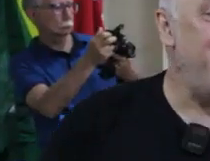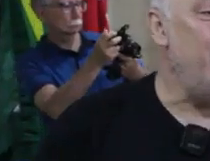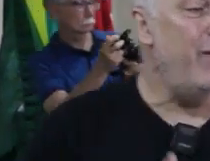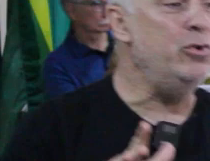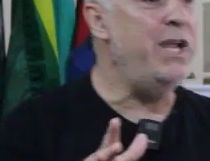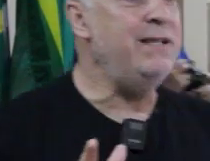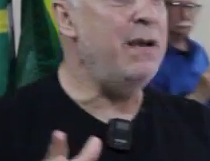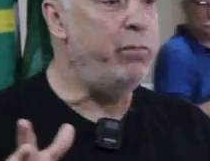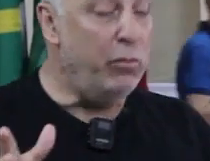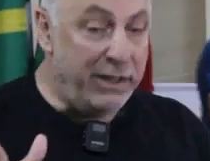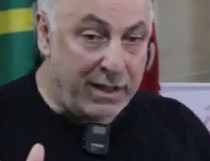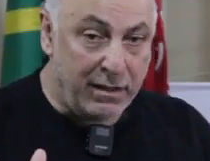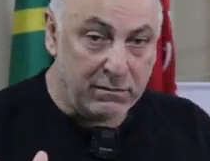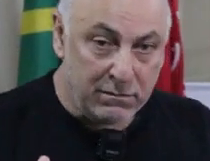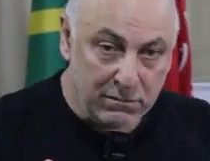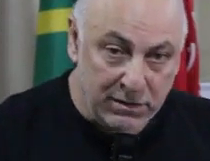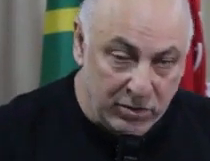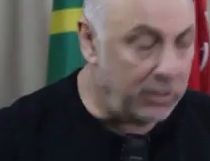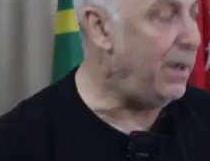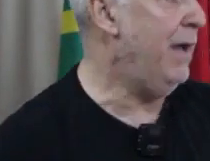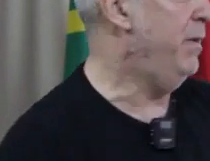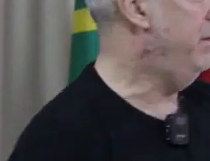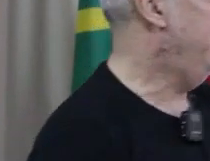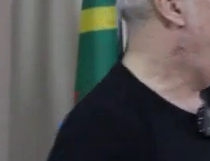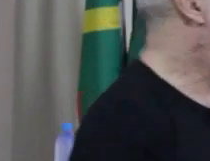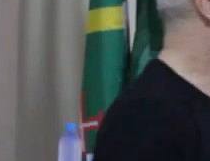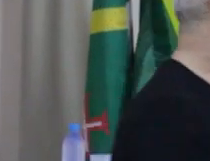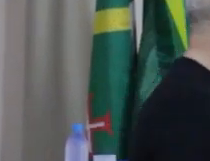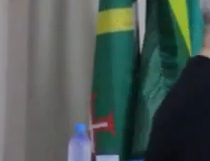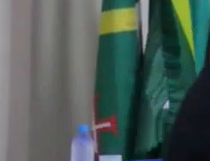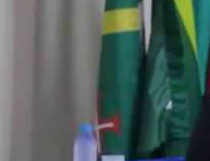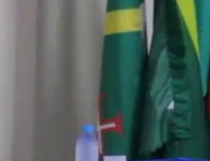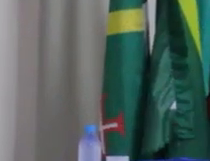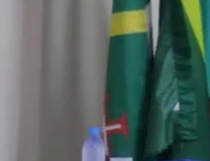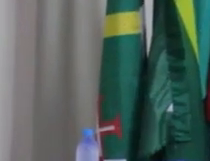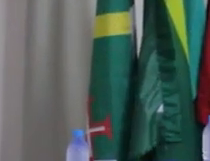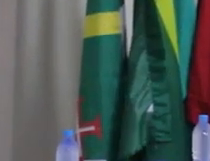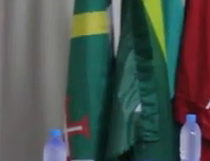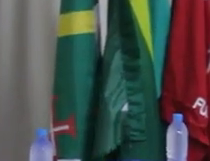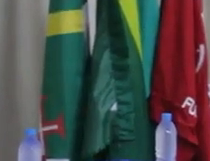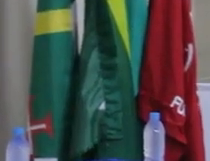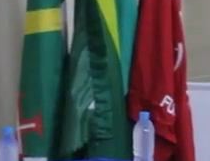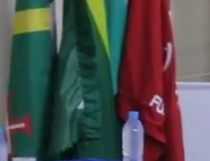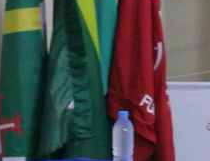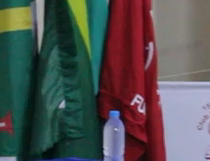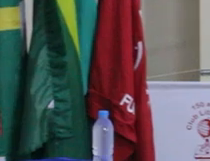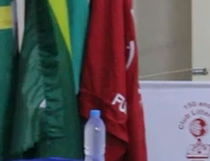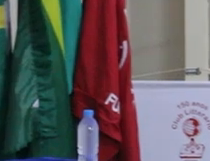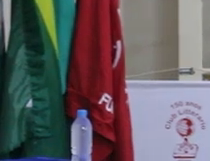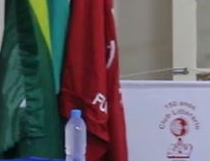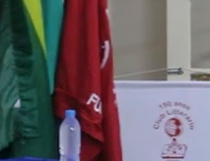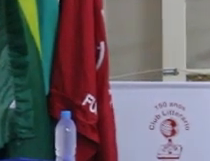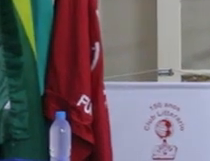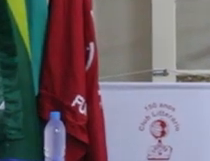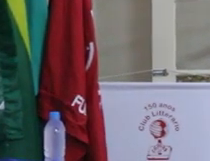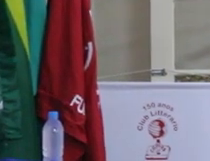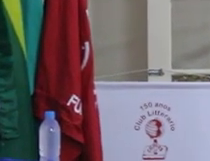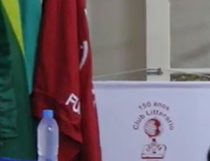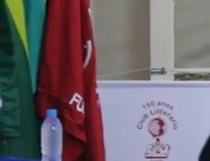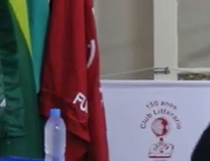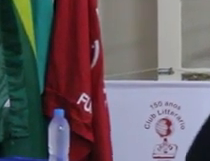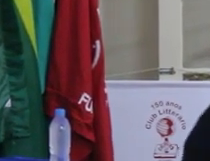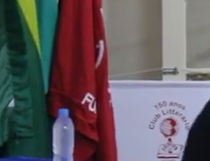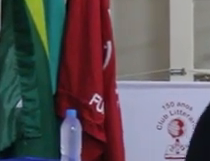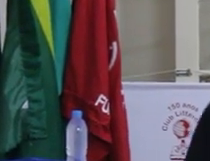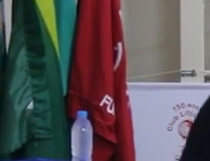uma palestra numa audiência pública de Sorocaba. Quando eu estava saindo, tem coisas que eu acho que só